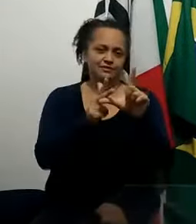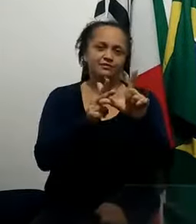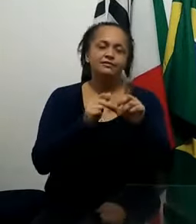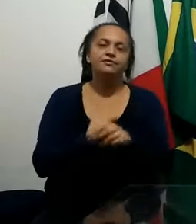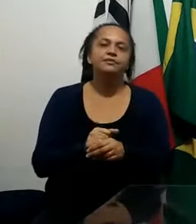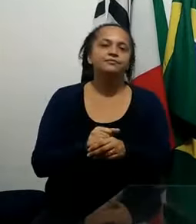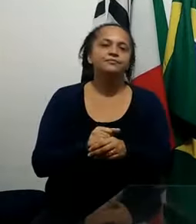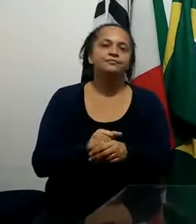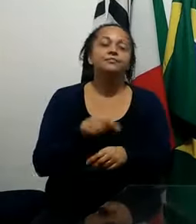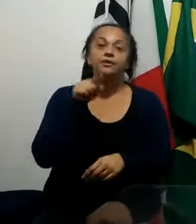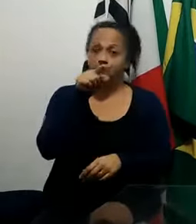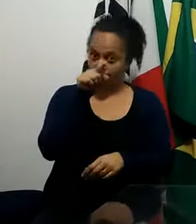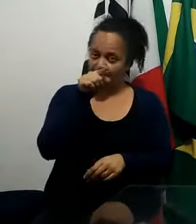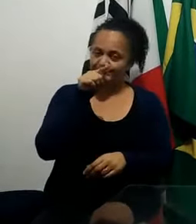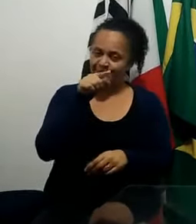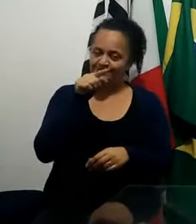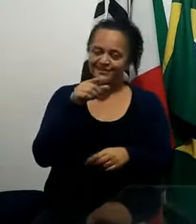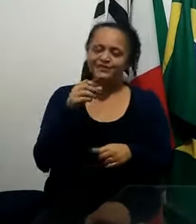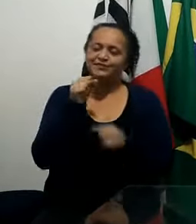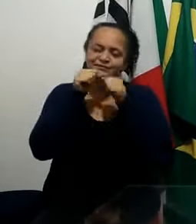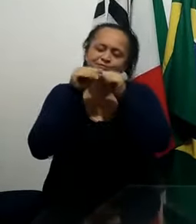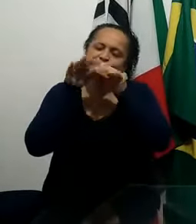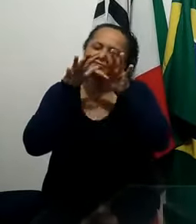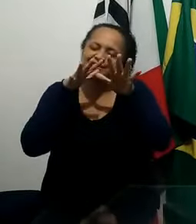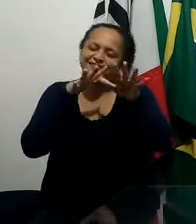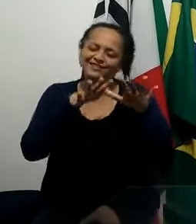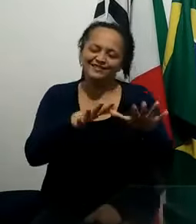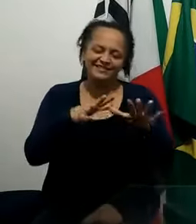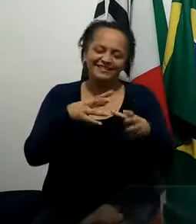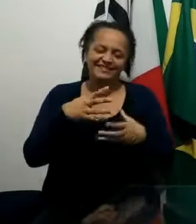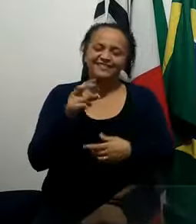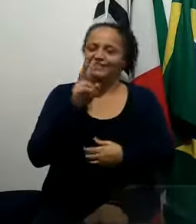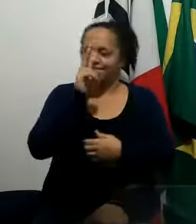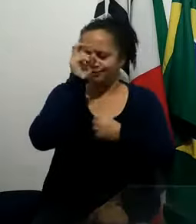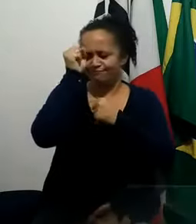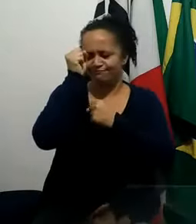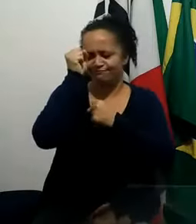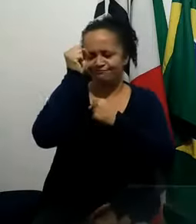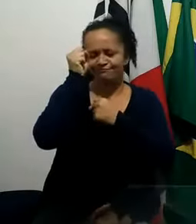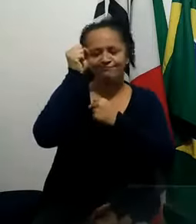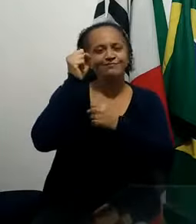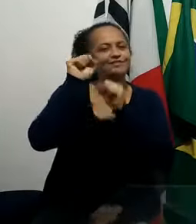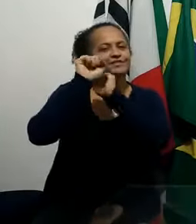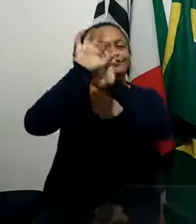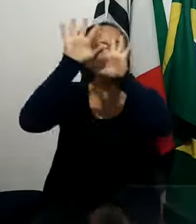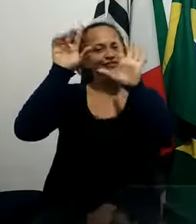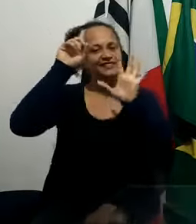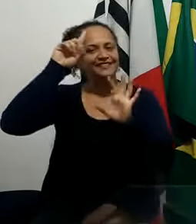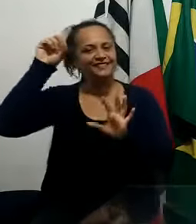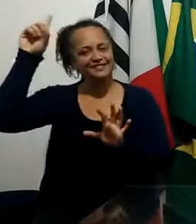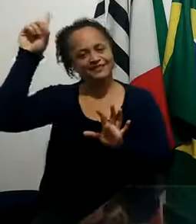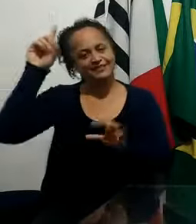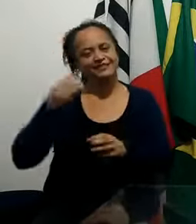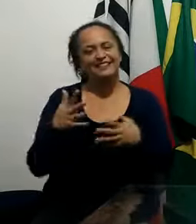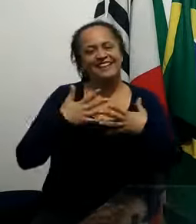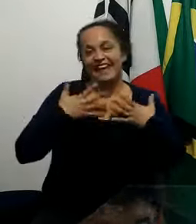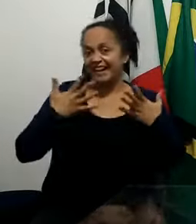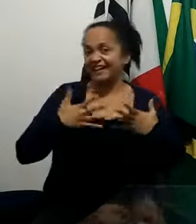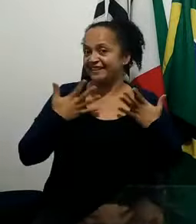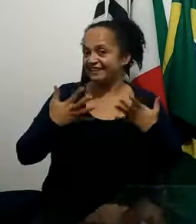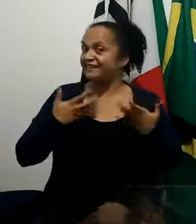que você seja grandemente abençoado, edificado, né? Glória a Deus, é uma alegria